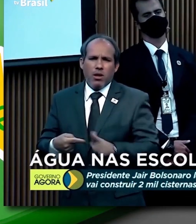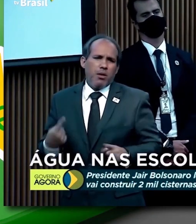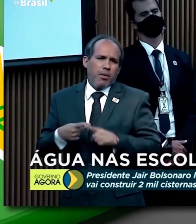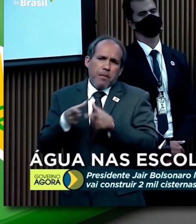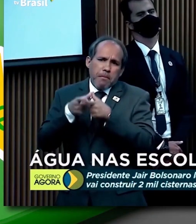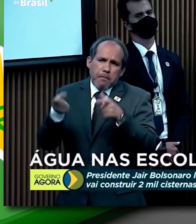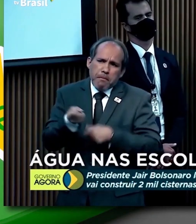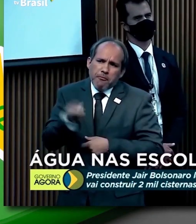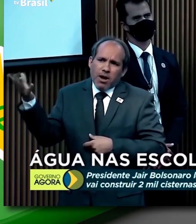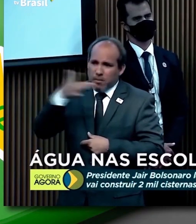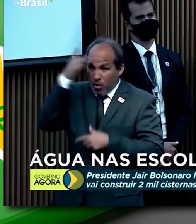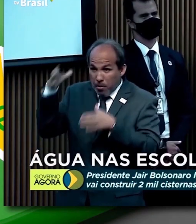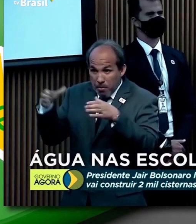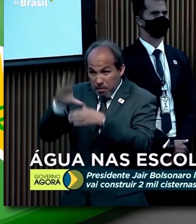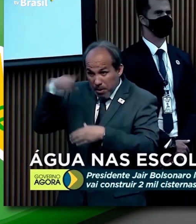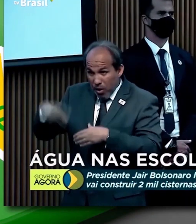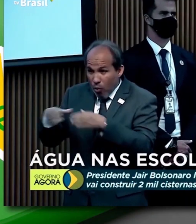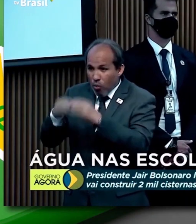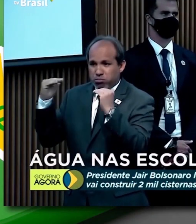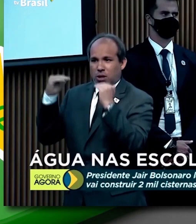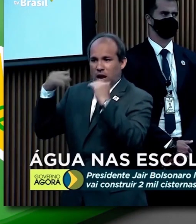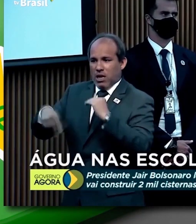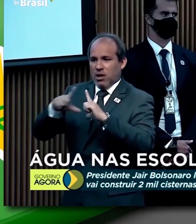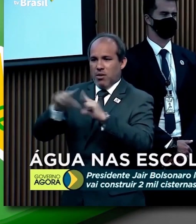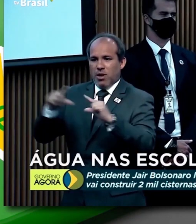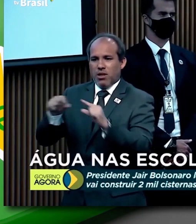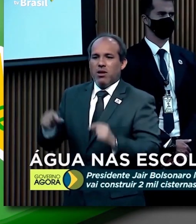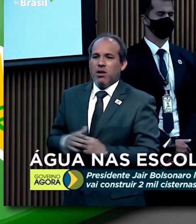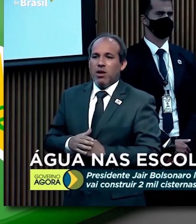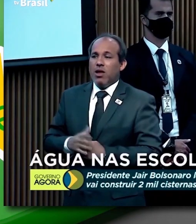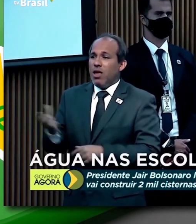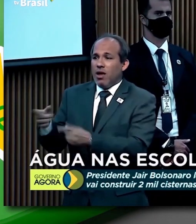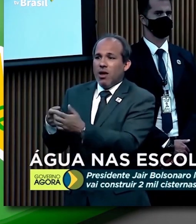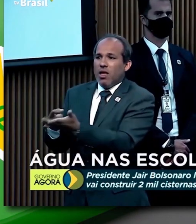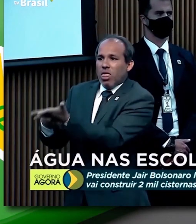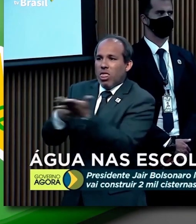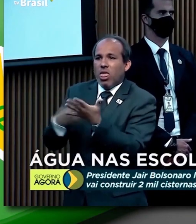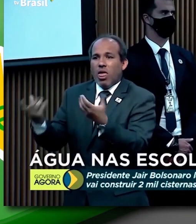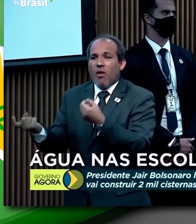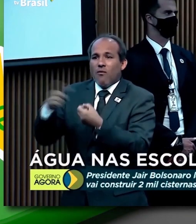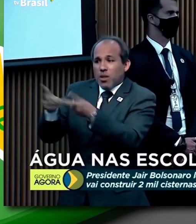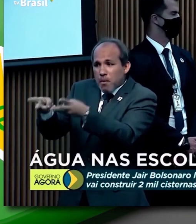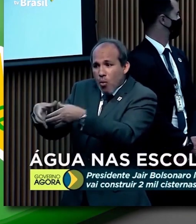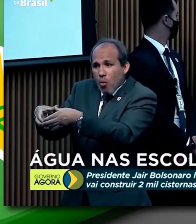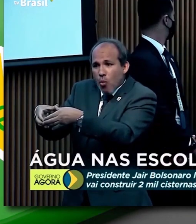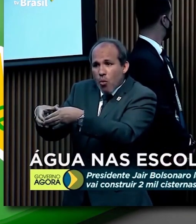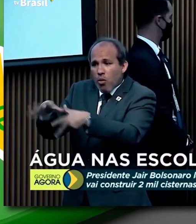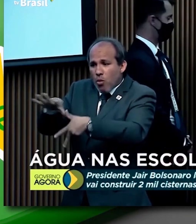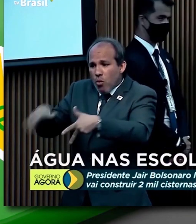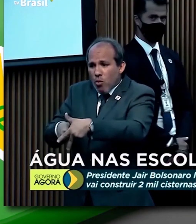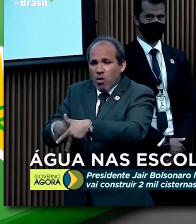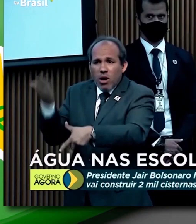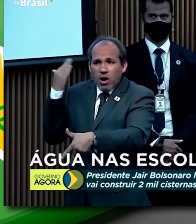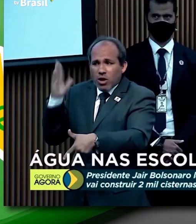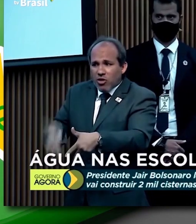elite uma parte da elite de Brasília Então essa volta dessas pessoas que corrompiam que ficou